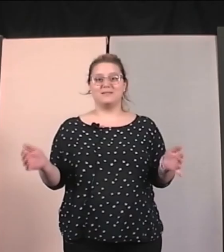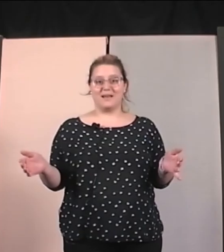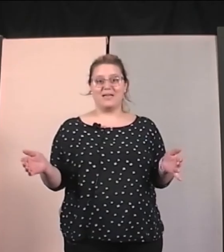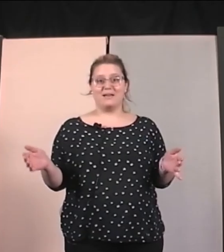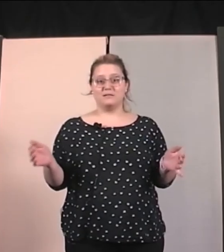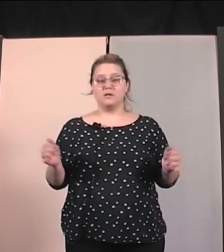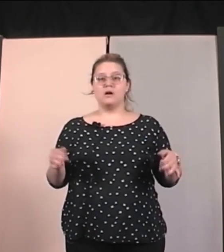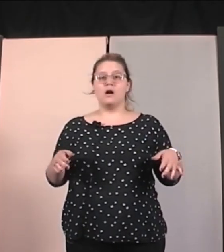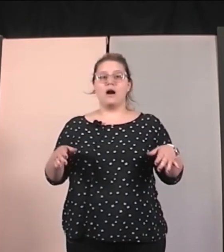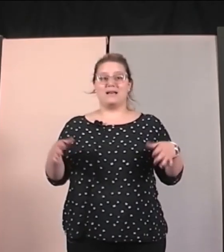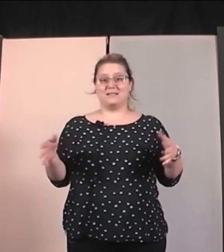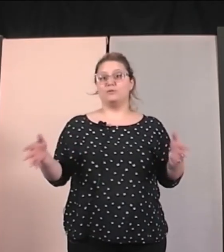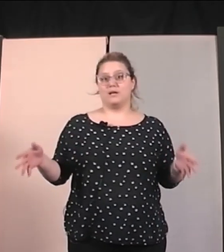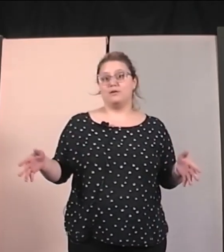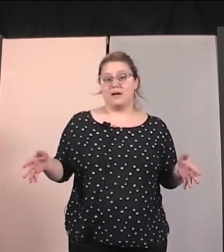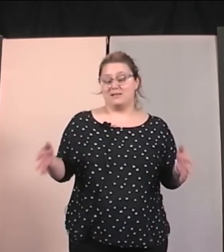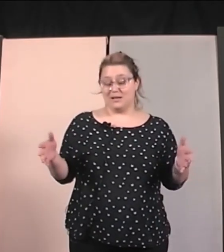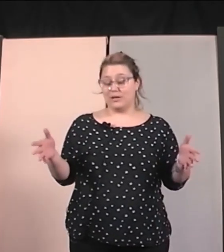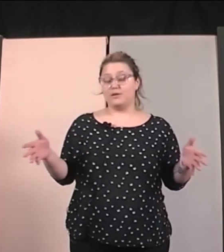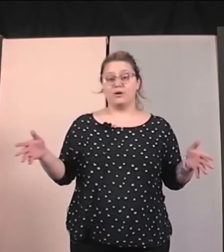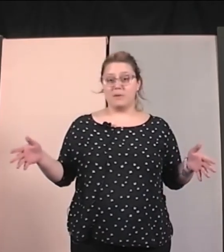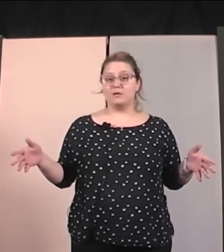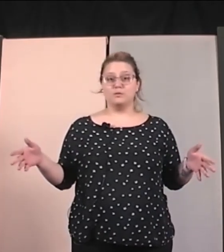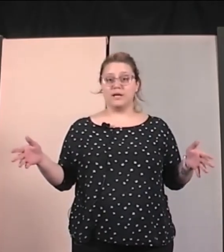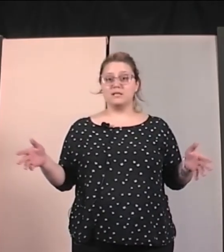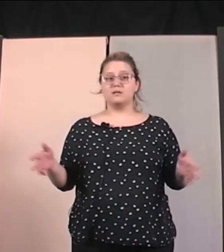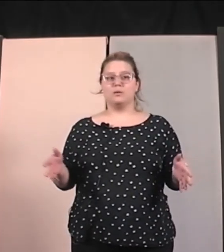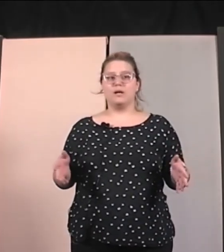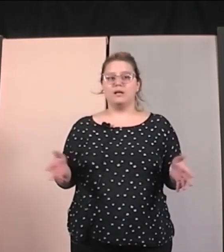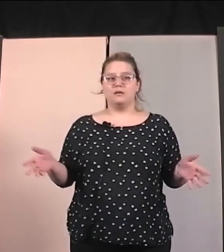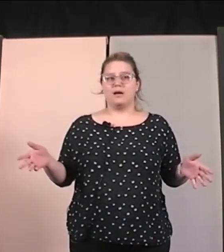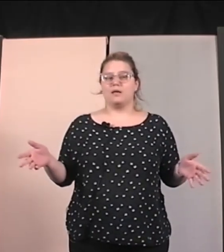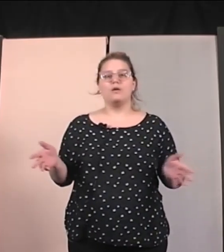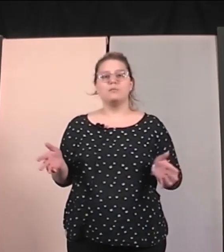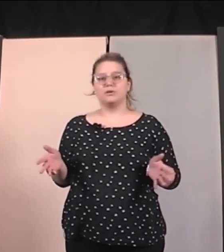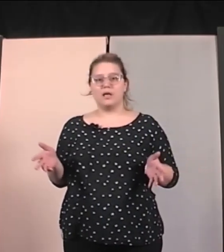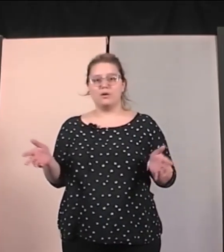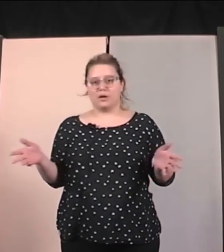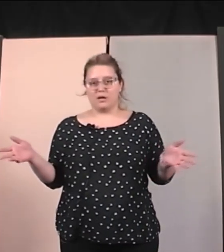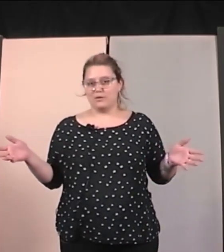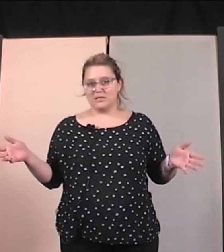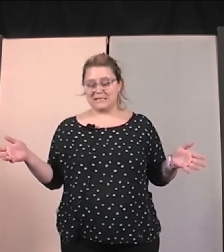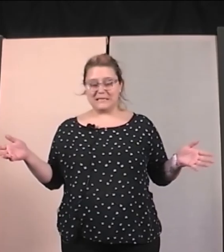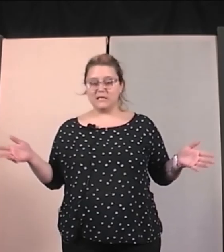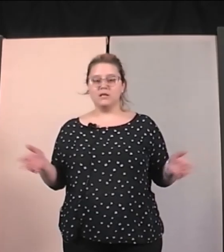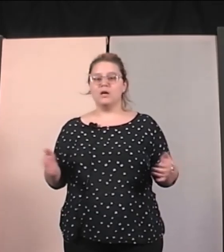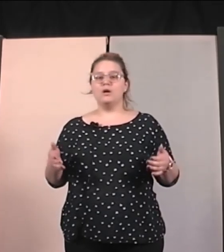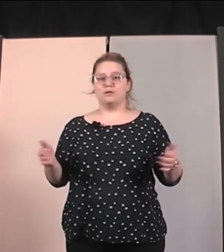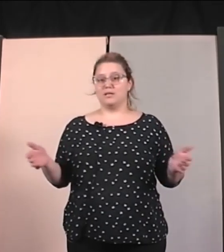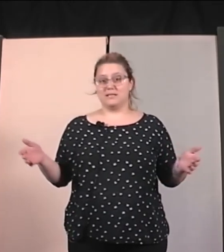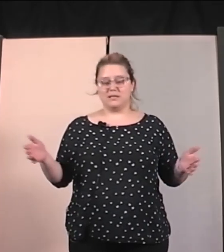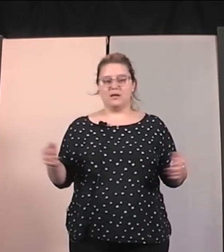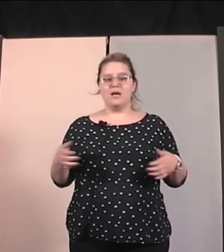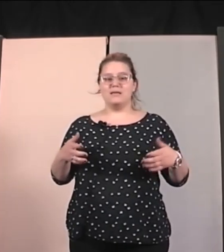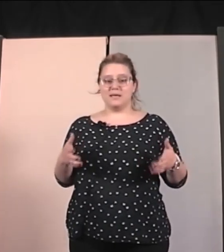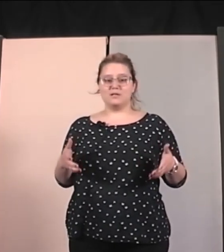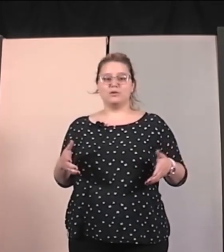entrada Hacia otras drogas más duras Lo cual ha quedado demostrado que no es así No es así Y de hecho